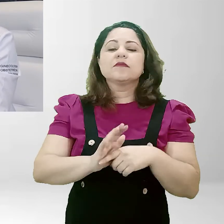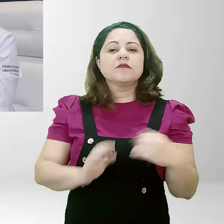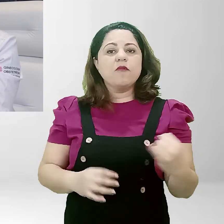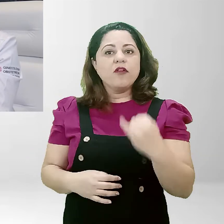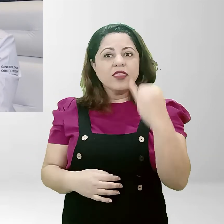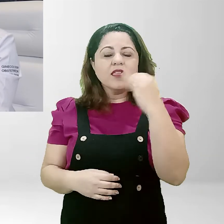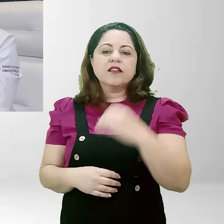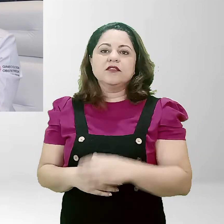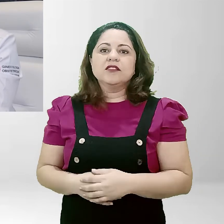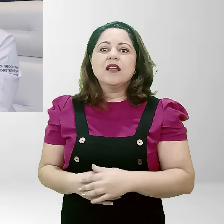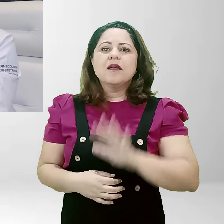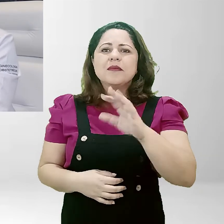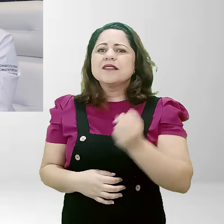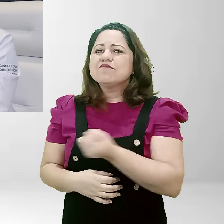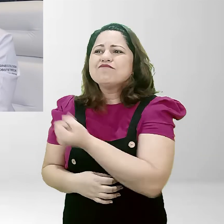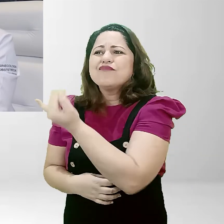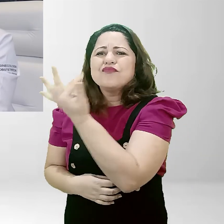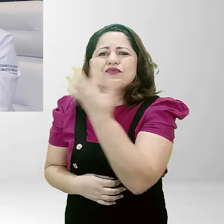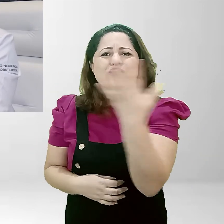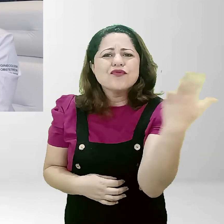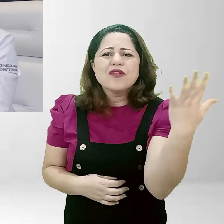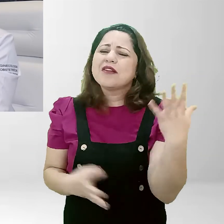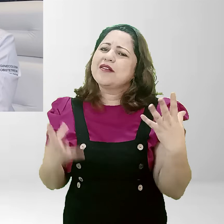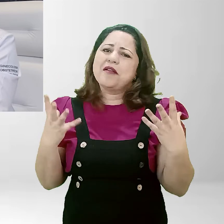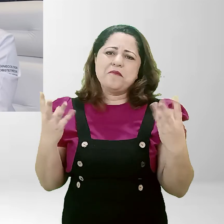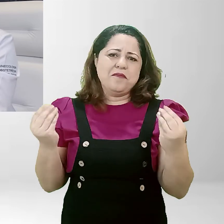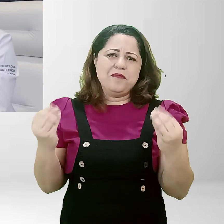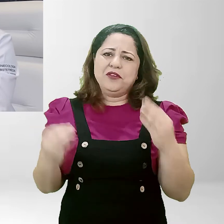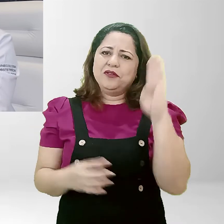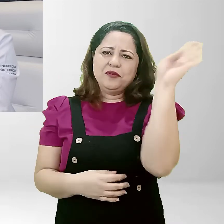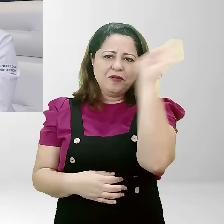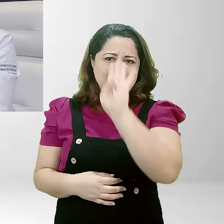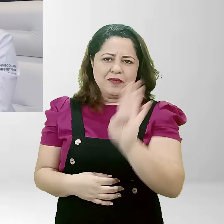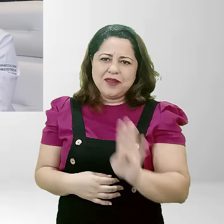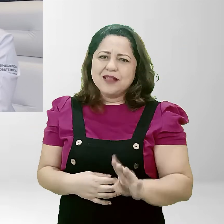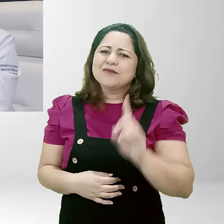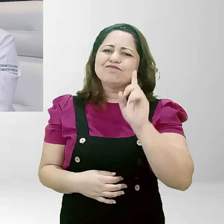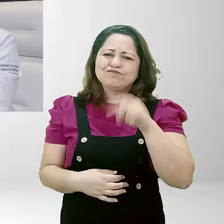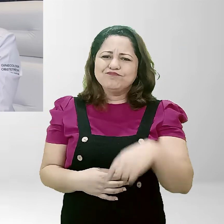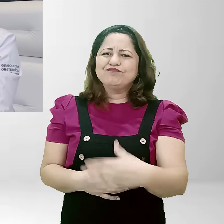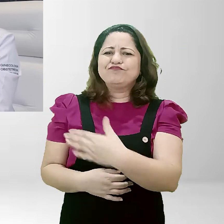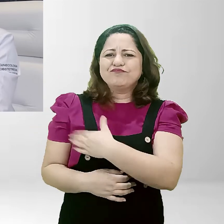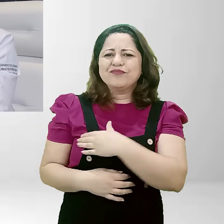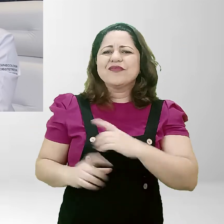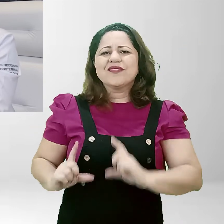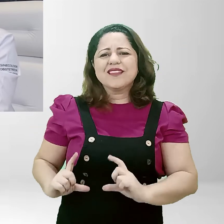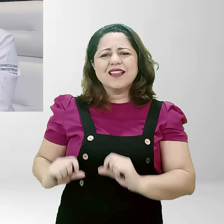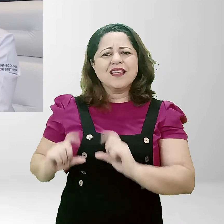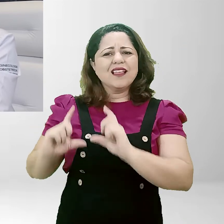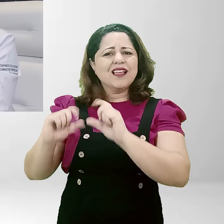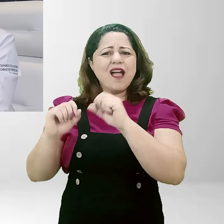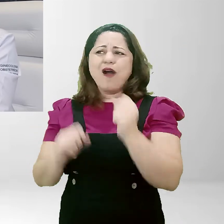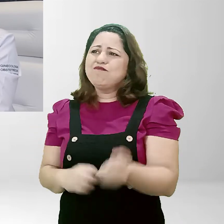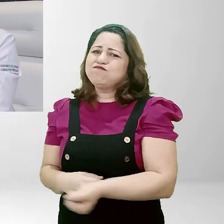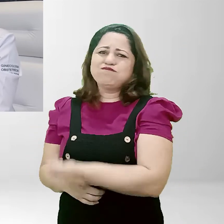muito frequente, tá? É a segunda incidência de tumor nas mulheres brasileiras é o câncer de